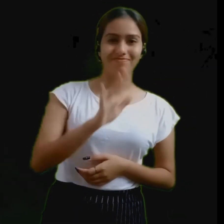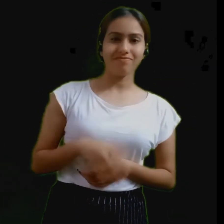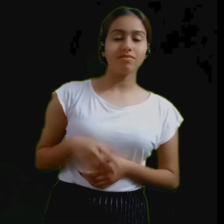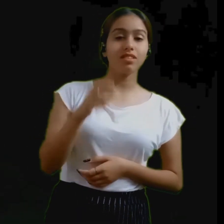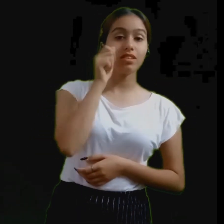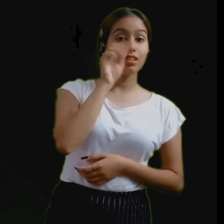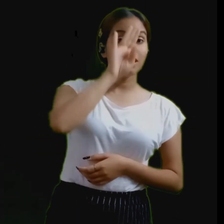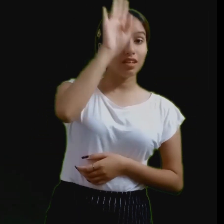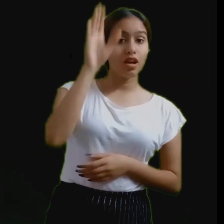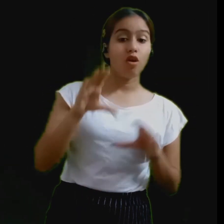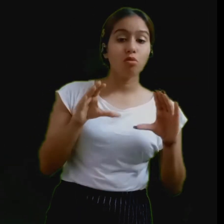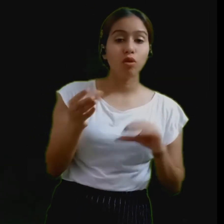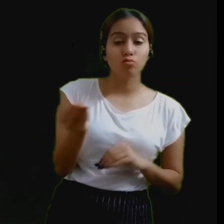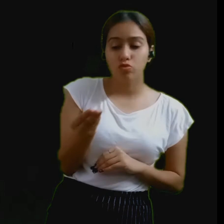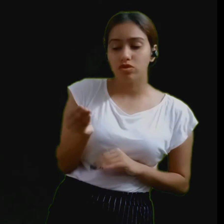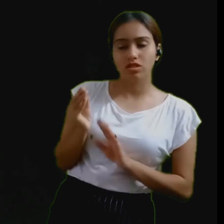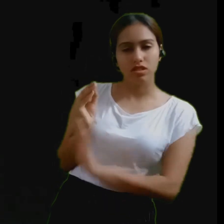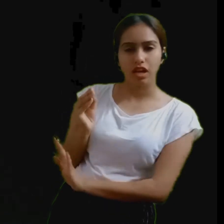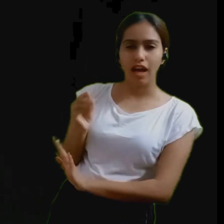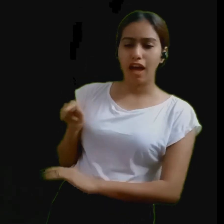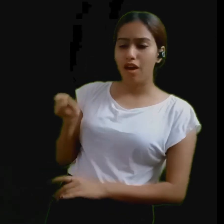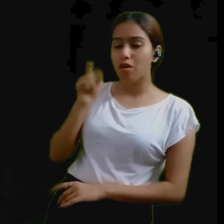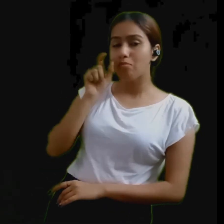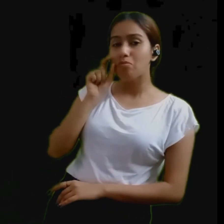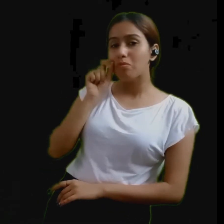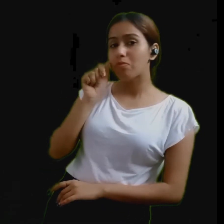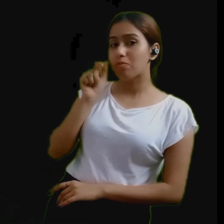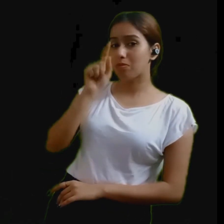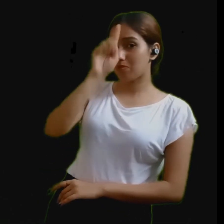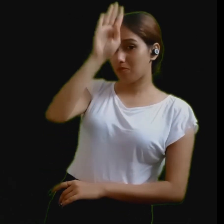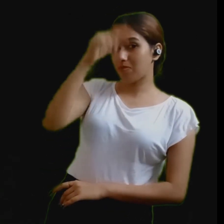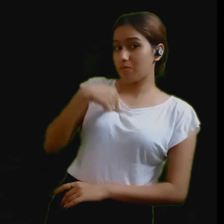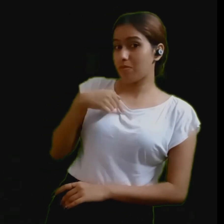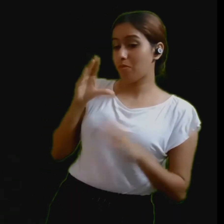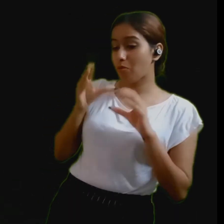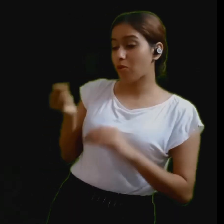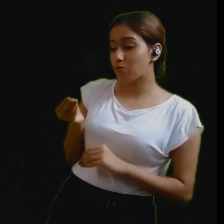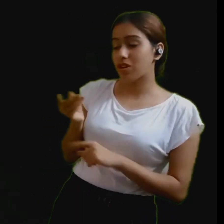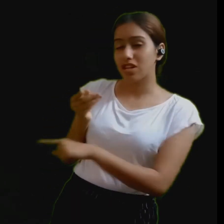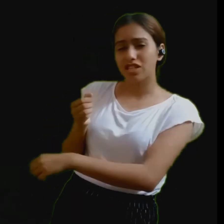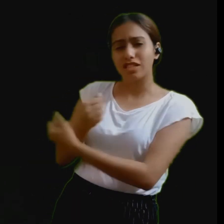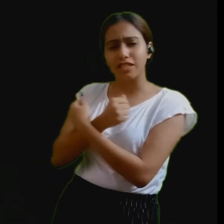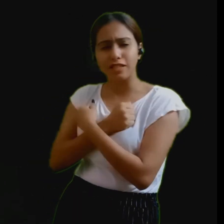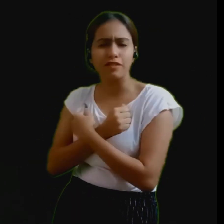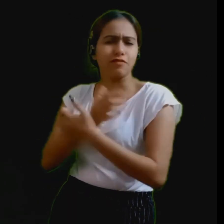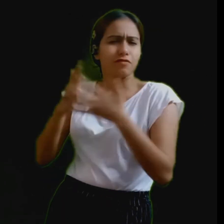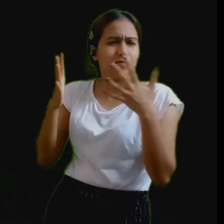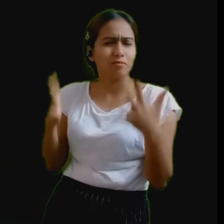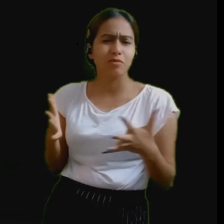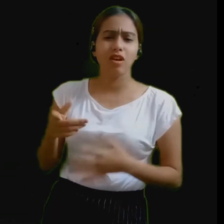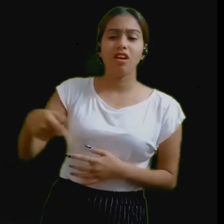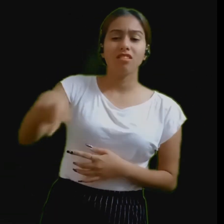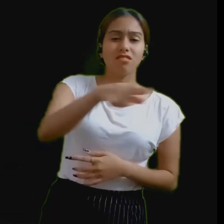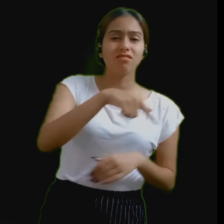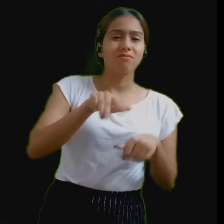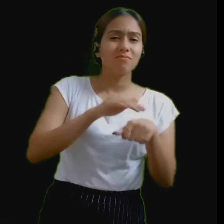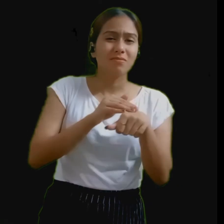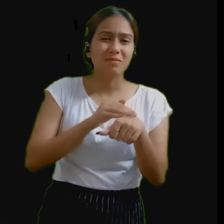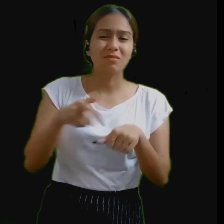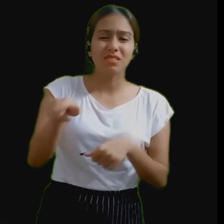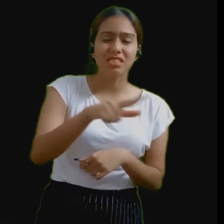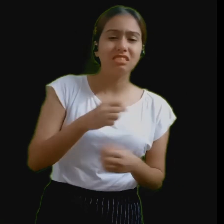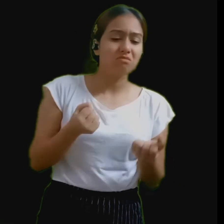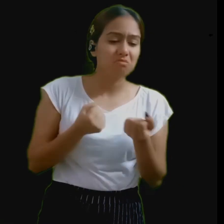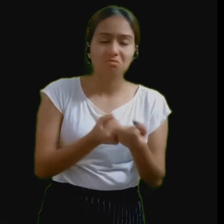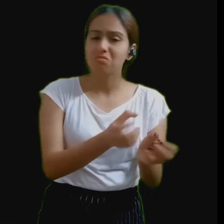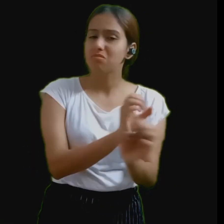वो शाही अंदाज में रहता था। उस राज्य में लोग कहते थे कि काश हम बादशाह के कुत्ते होते तो हमारी जिंदगी थोड़ी ठीक होती। वो अपनी प्रजा पर कम ध्यान देता था,